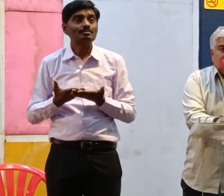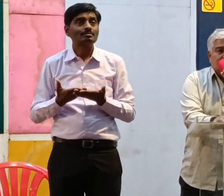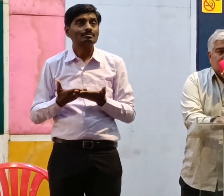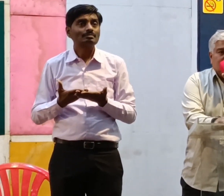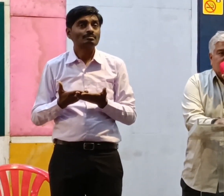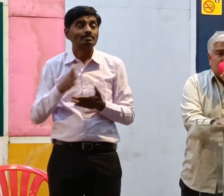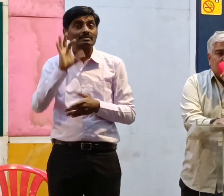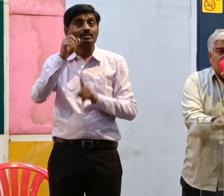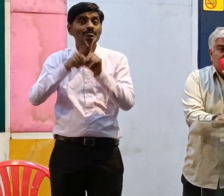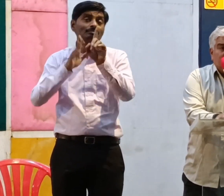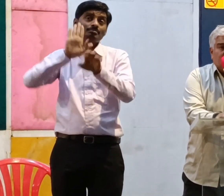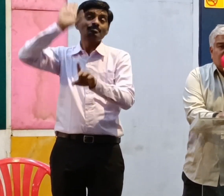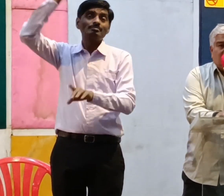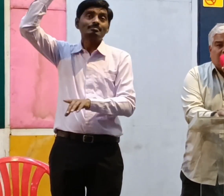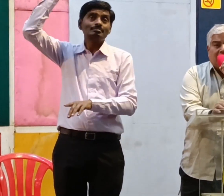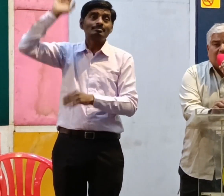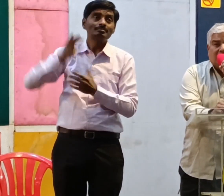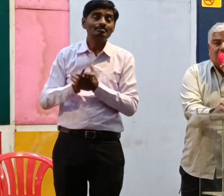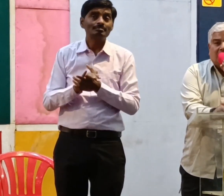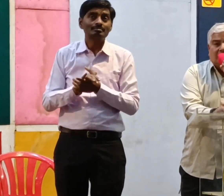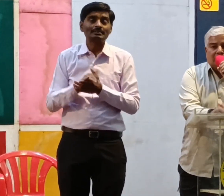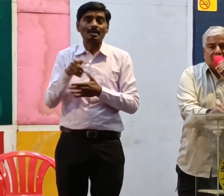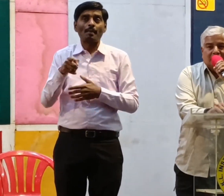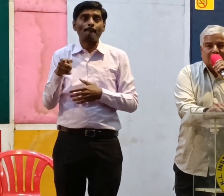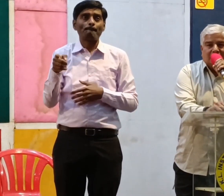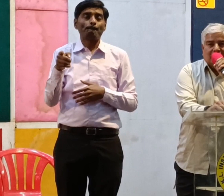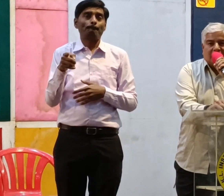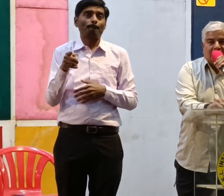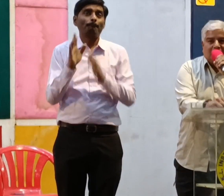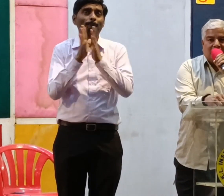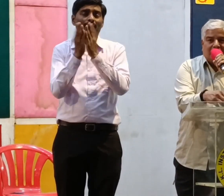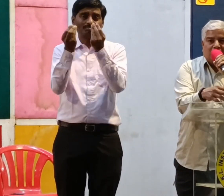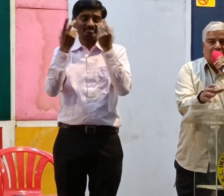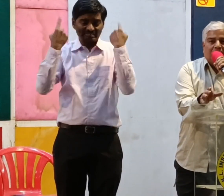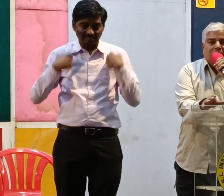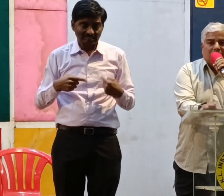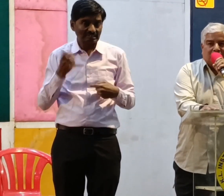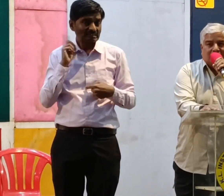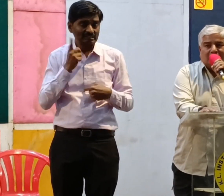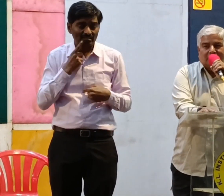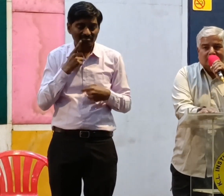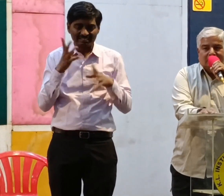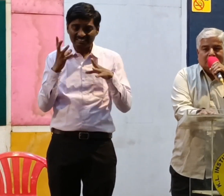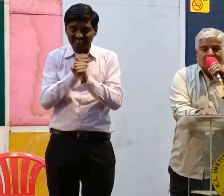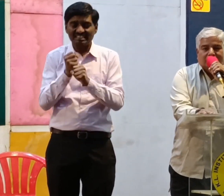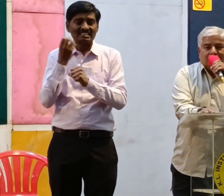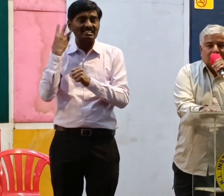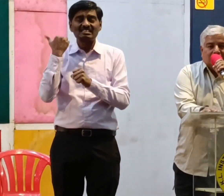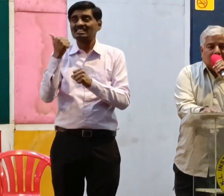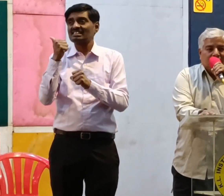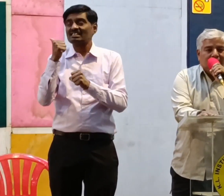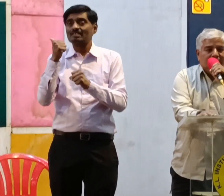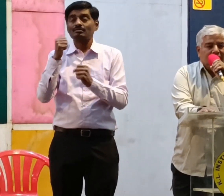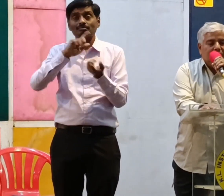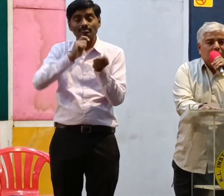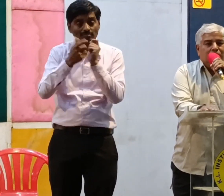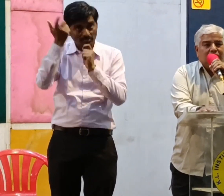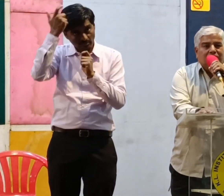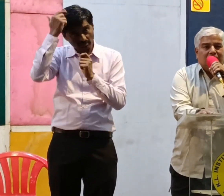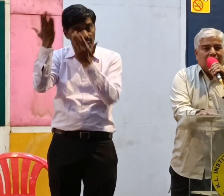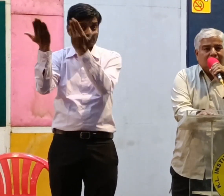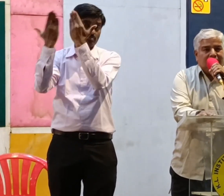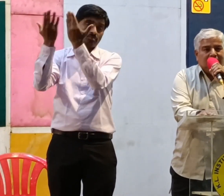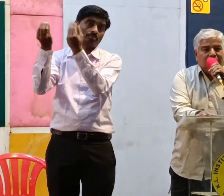ભગવાન જ્યારે આપણની પાસેથી કાંઈક લઈ લે ત્યારે કાંઈક વધારાનો આપતો હોય છે આ વિદ્યાર્થી